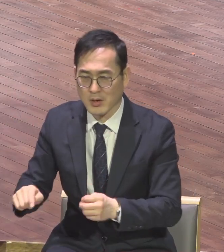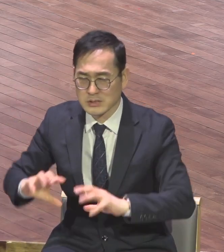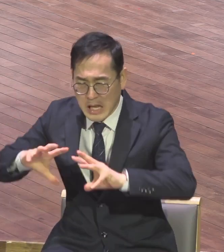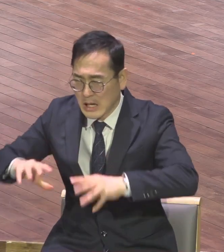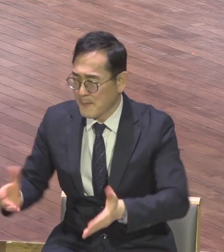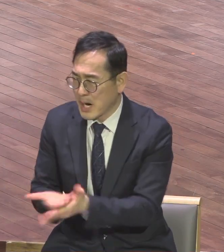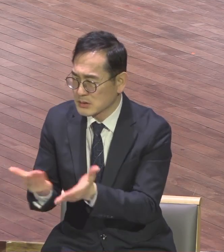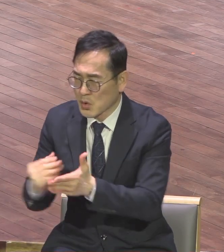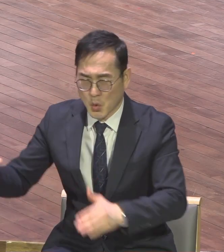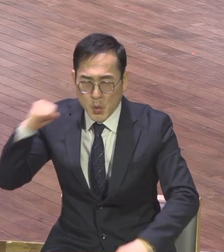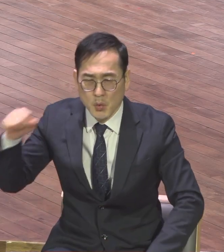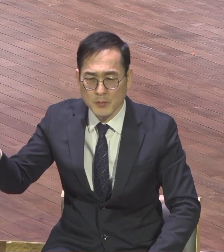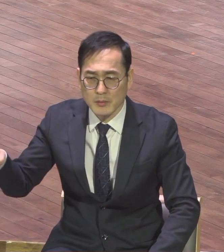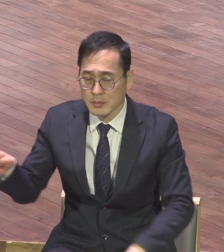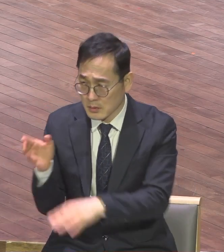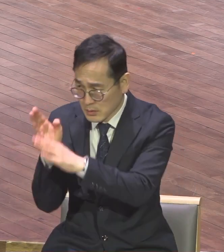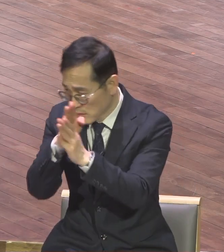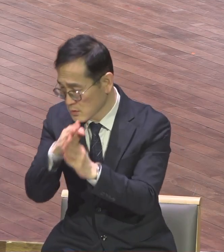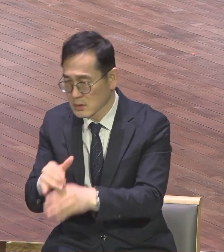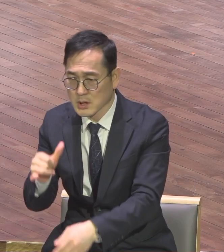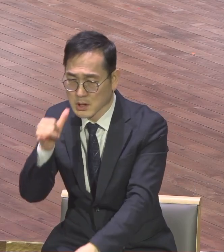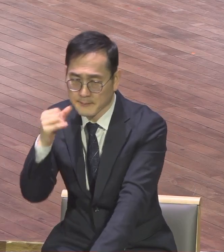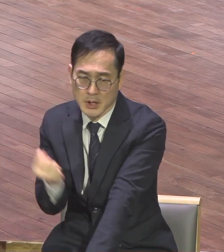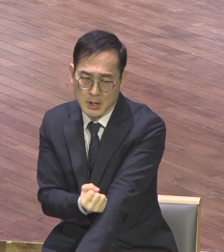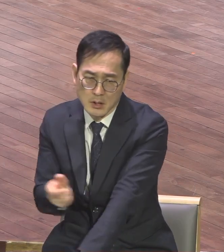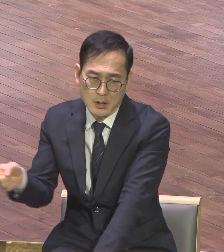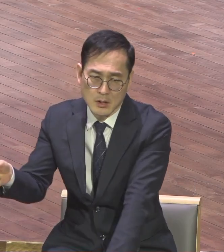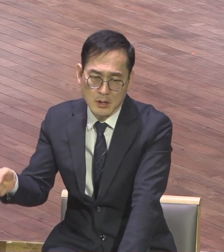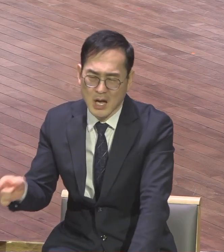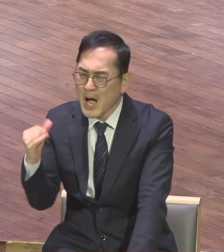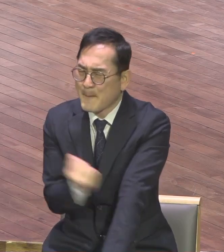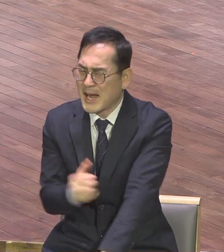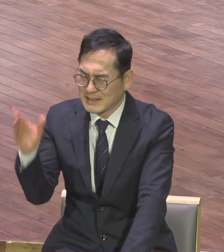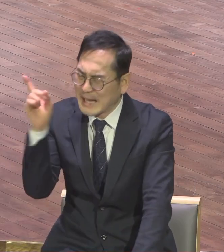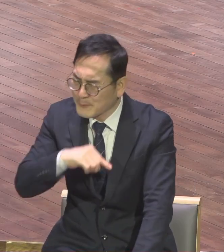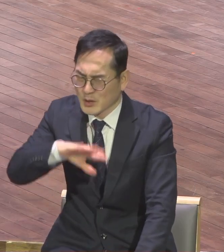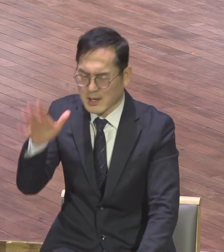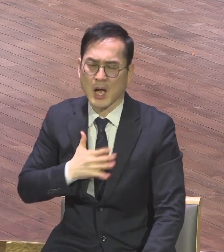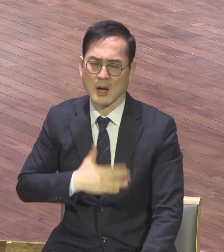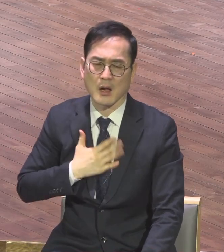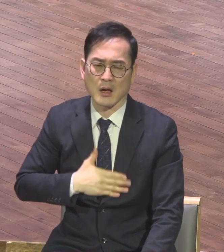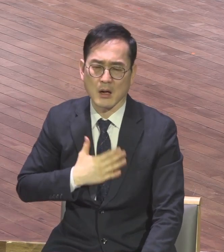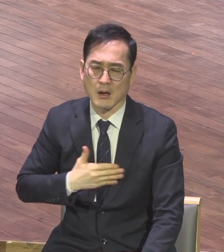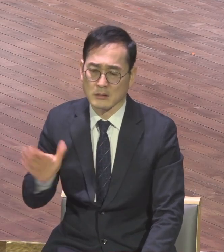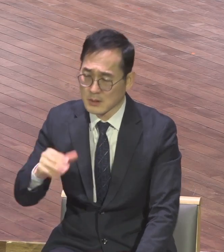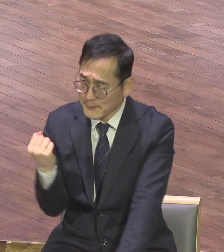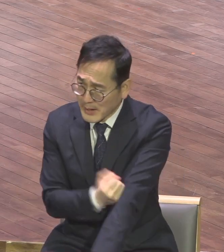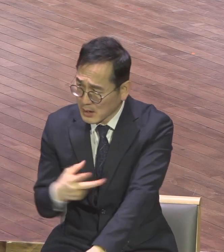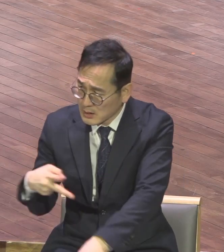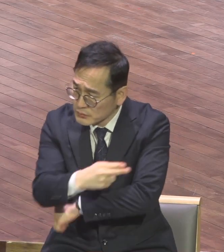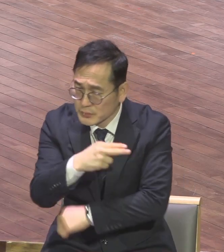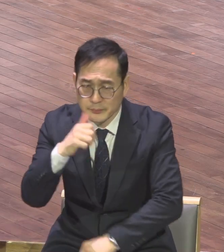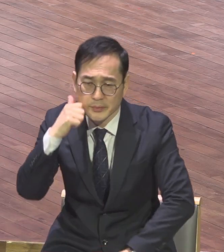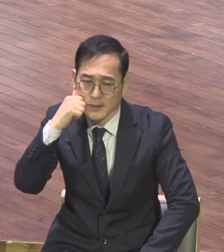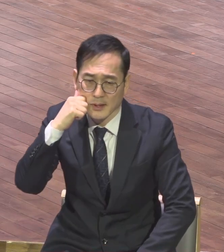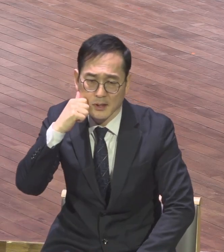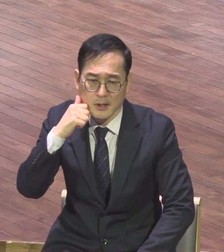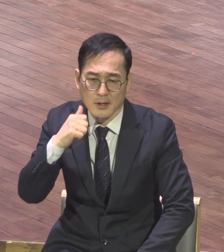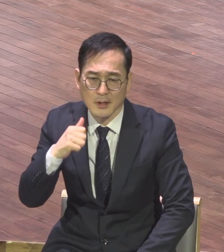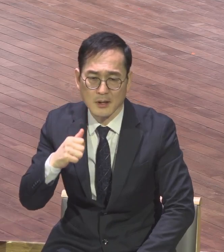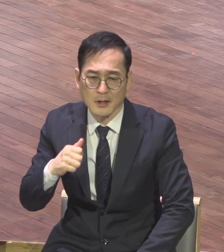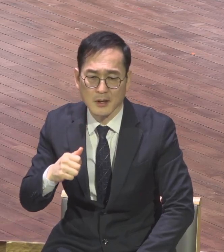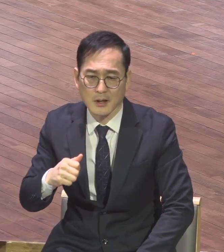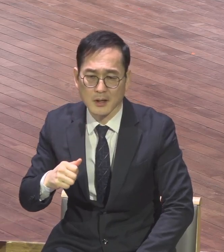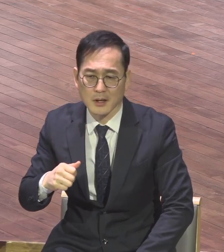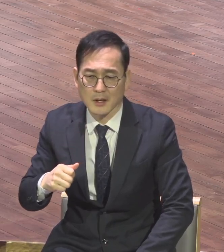전혀 없습니다. 마약하면 안 되는 것, 몸에 안 좋은 것 다 압니다. 안 됩니다. 일본은 정신병